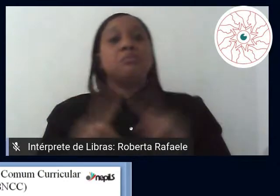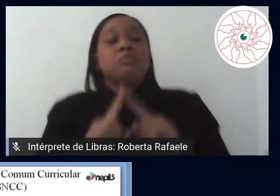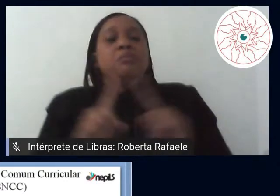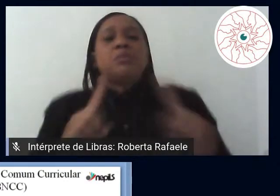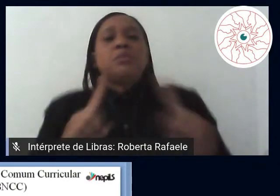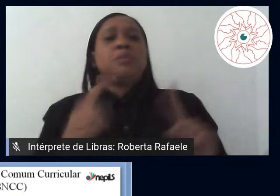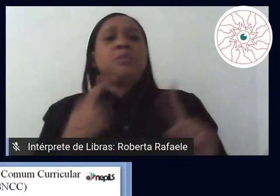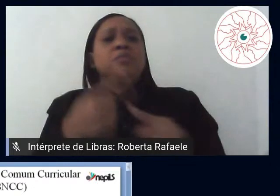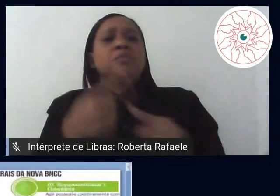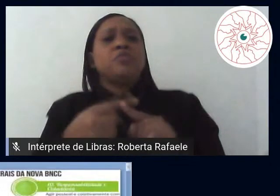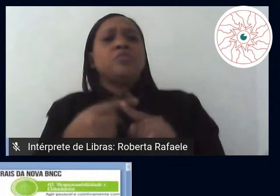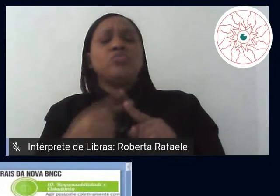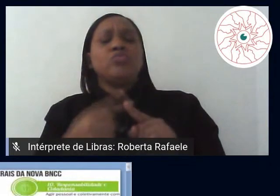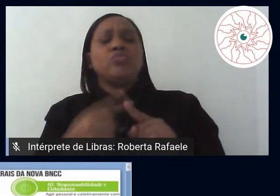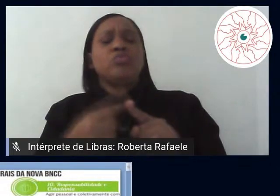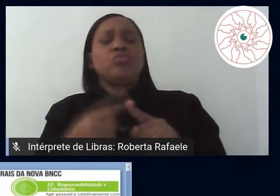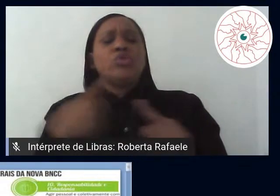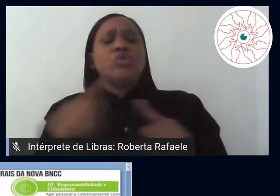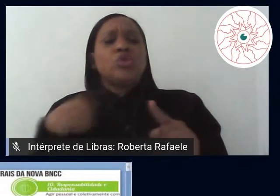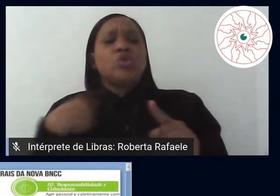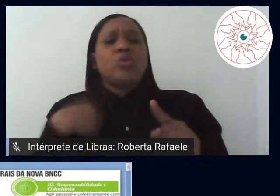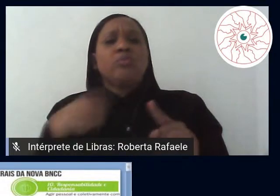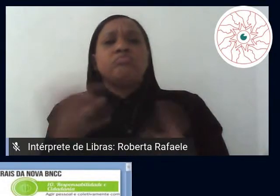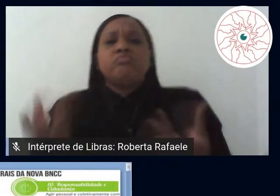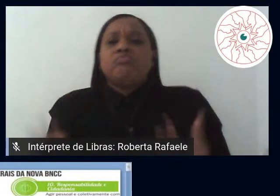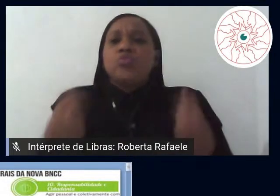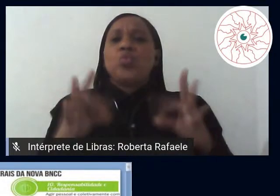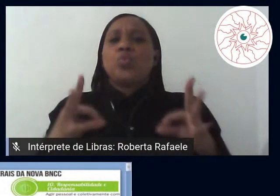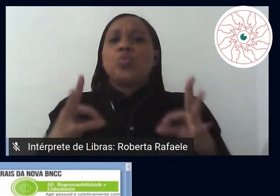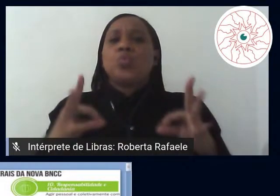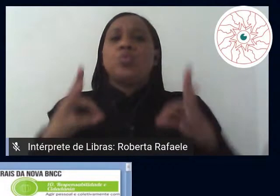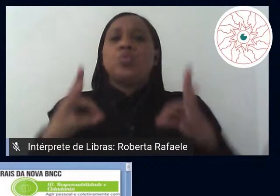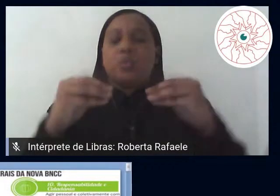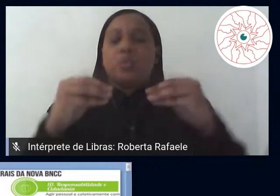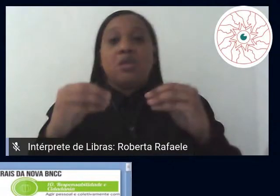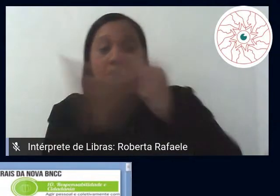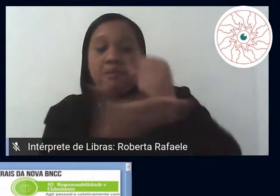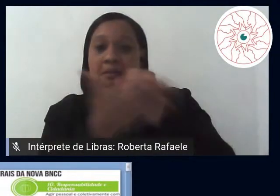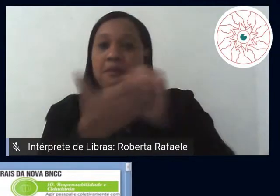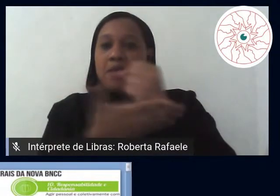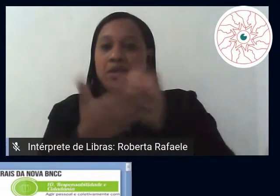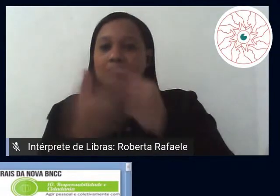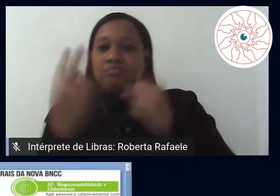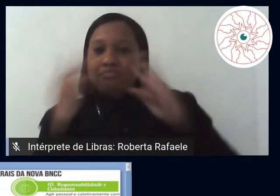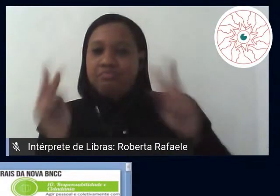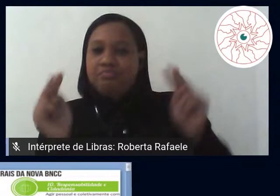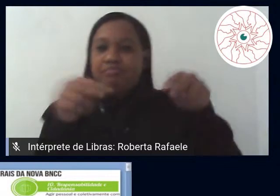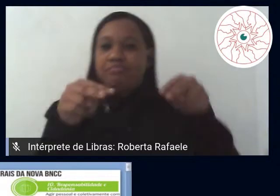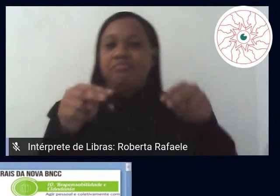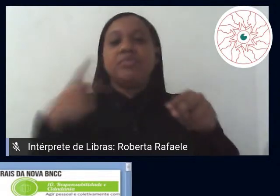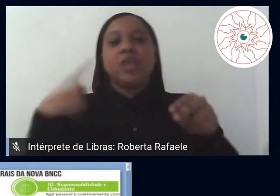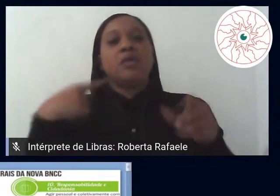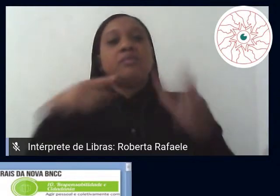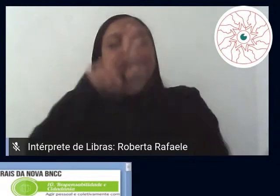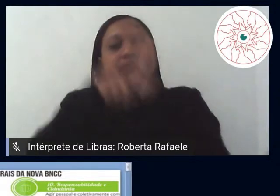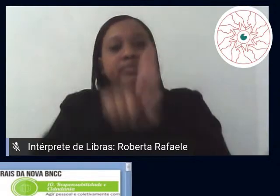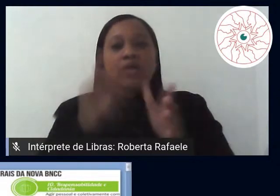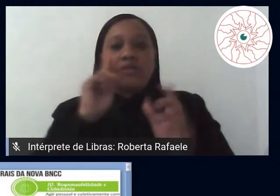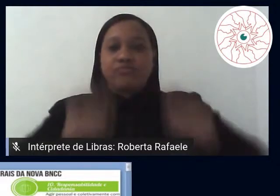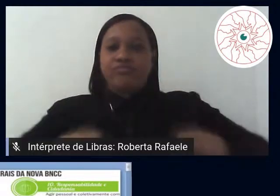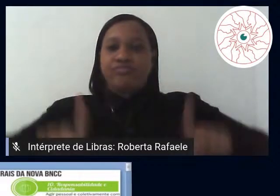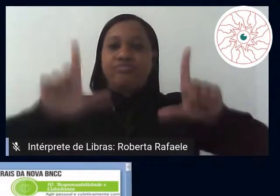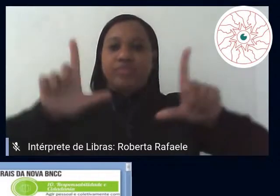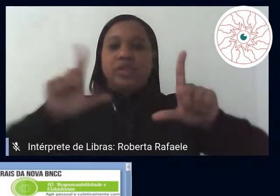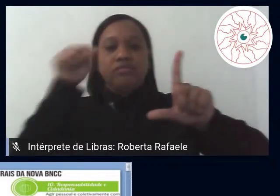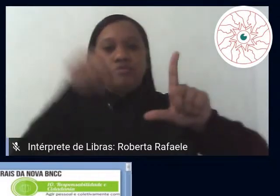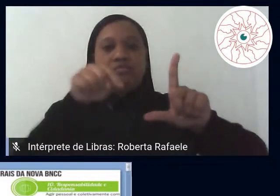tudo isso no na própria base? Como vocês podem observar no slide, eh, pode ir bem paraa frente,